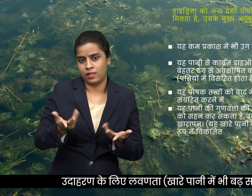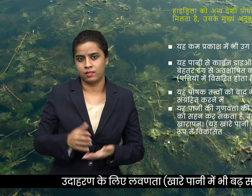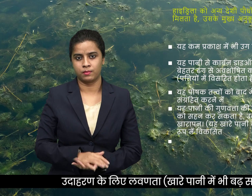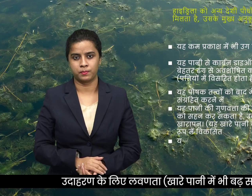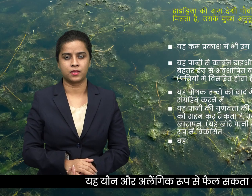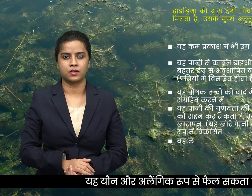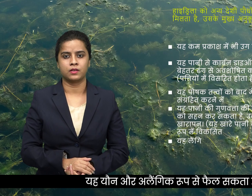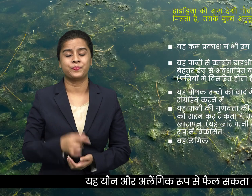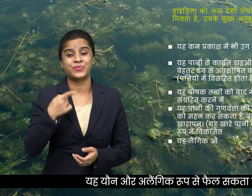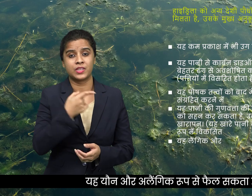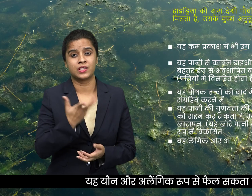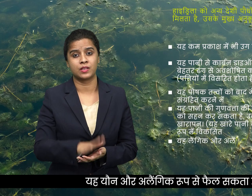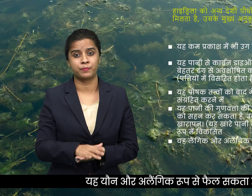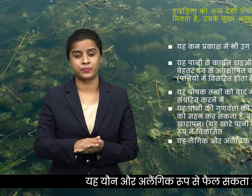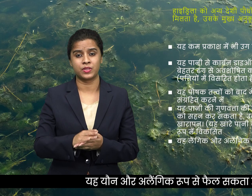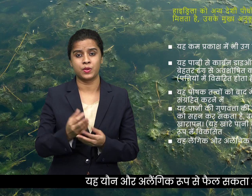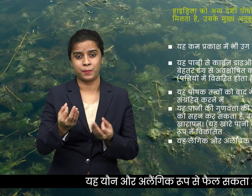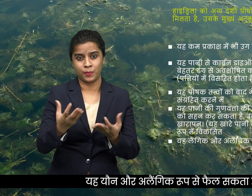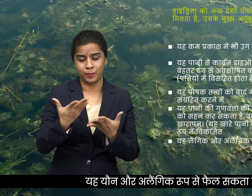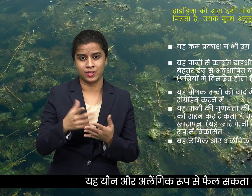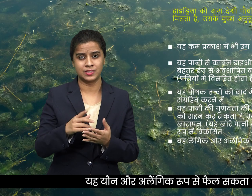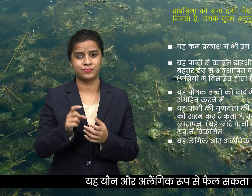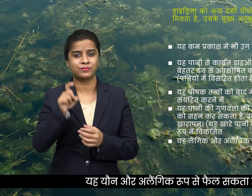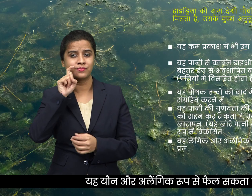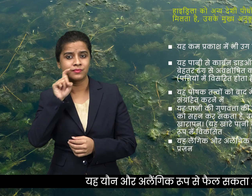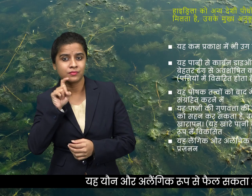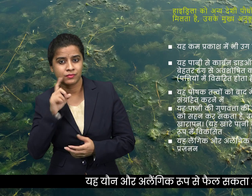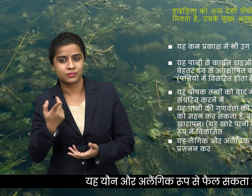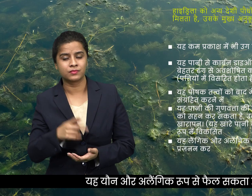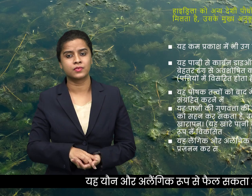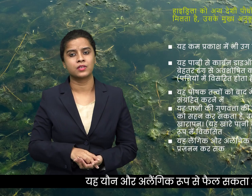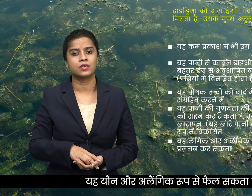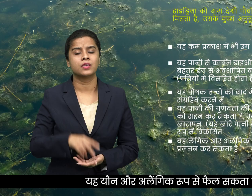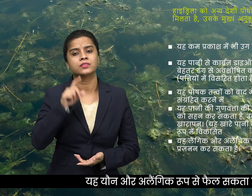पांचवा, यह यौन और अलैंगिक रूप से फैल सकता है।